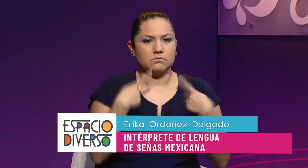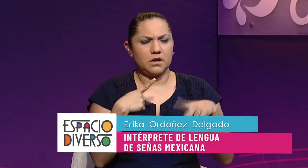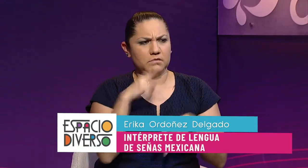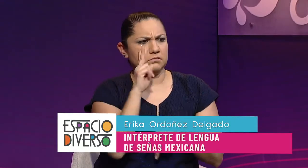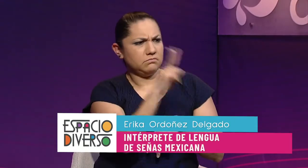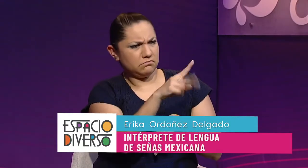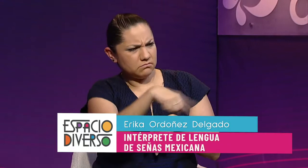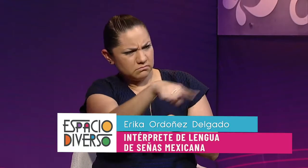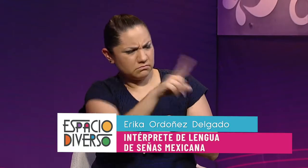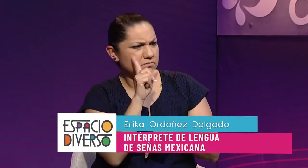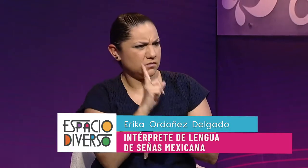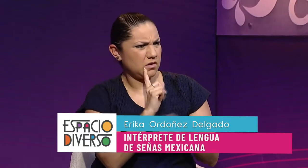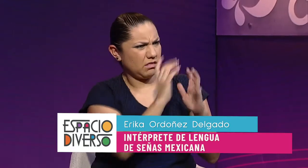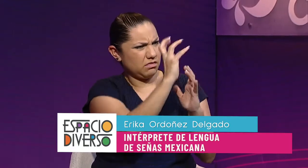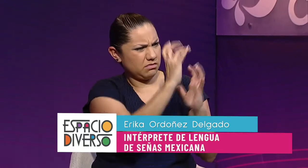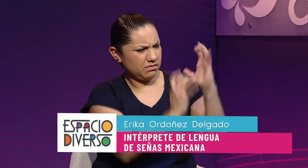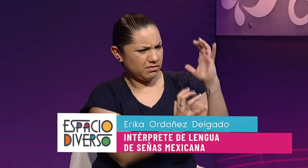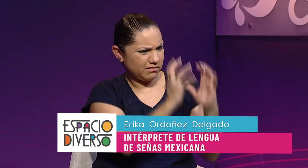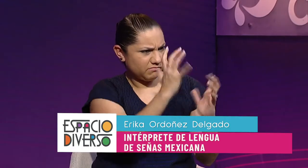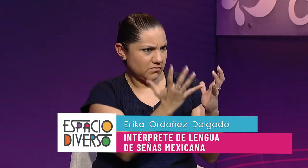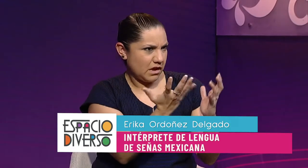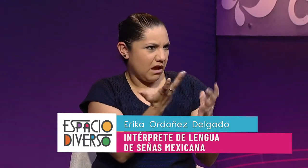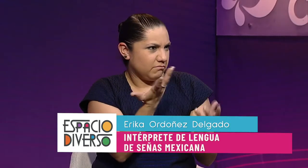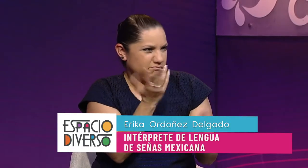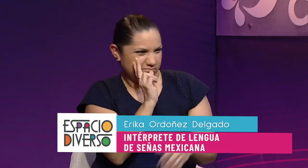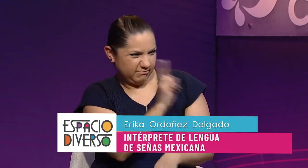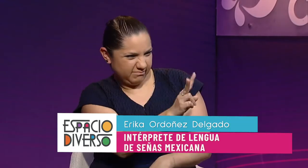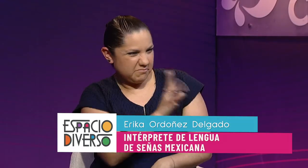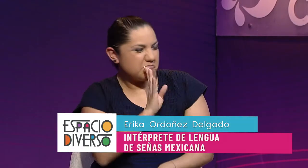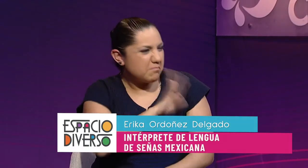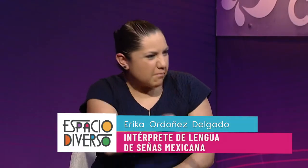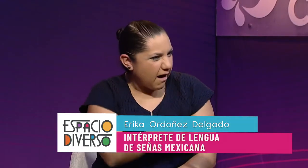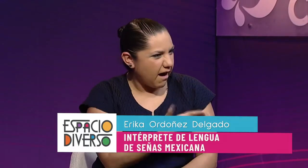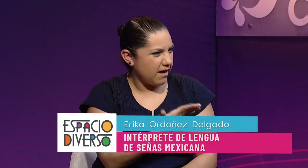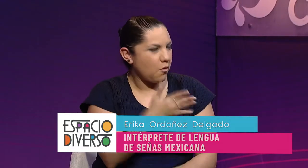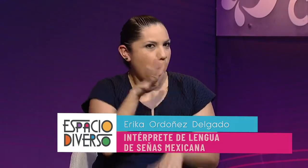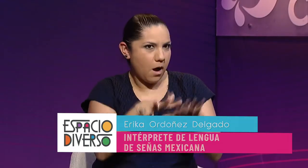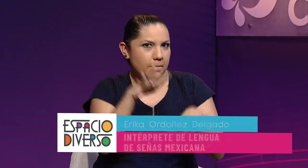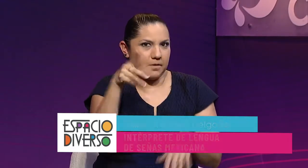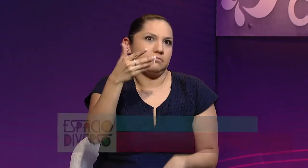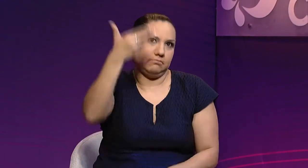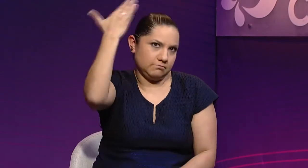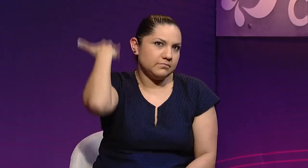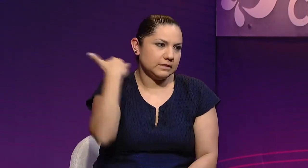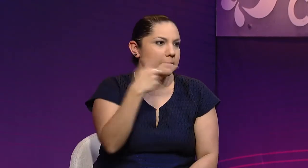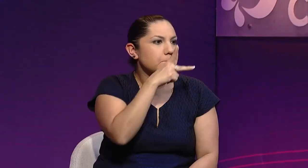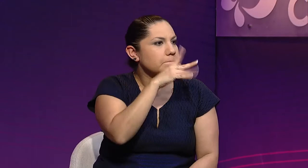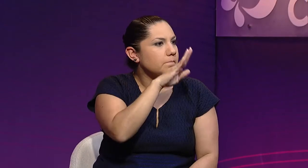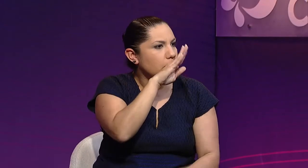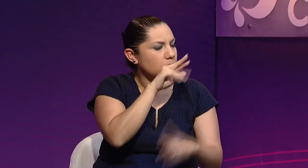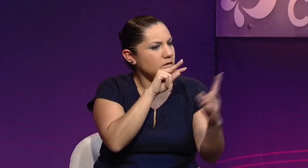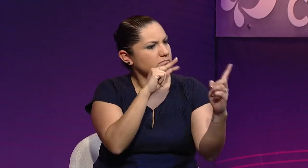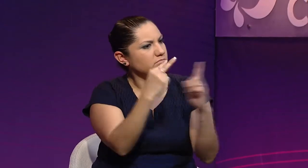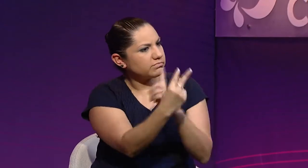personas sordas. Algunas personas dicen, he visto gente comunicándose con las manos y algunos